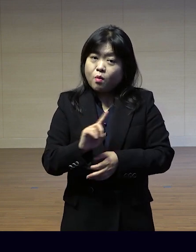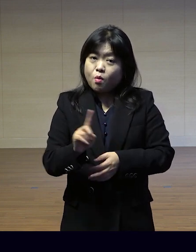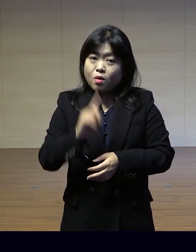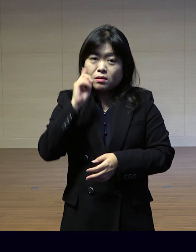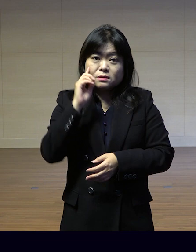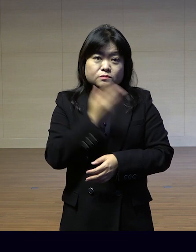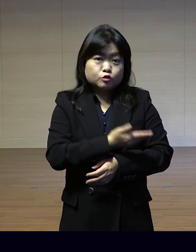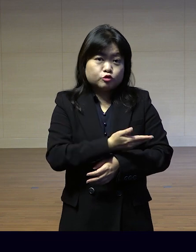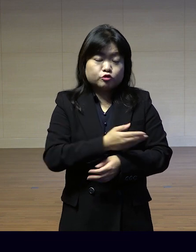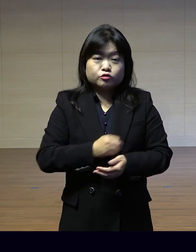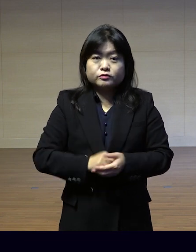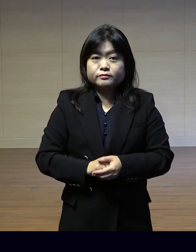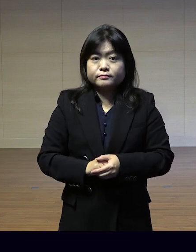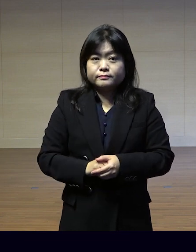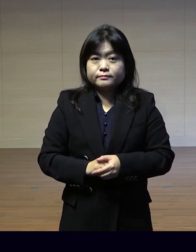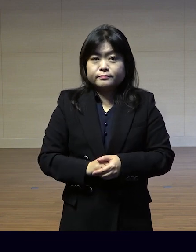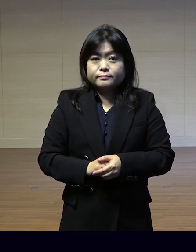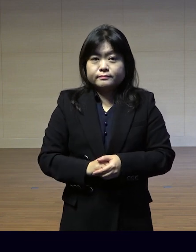하는 질문입니다.